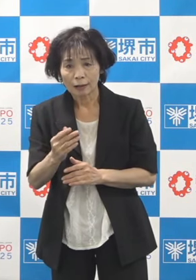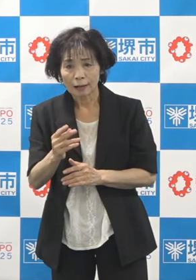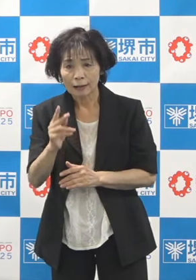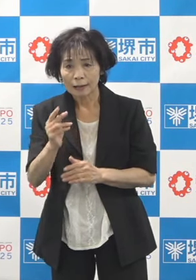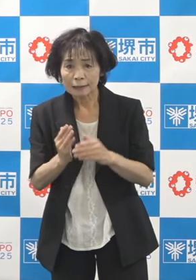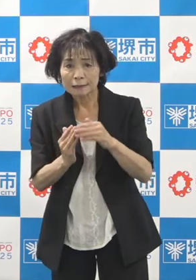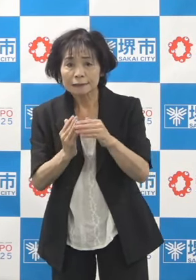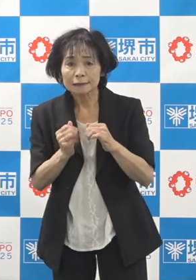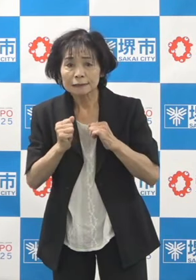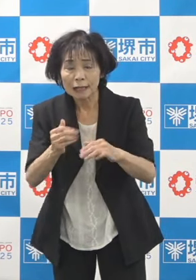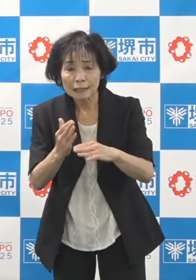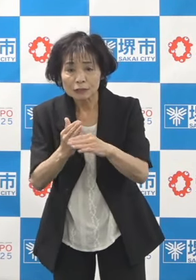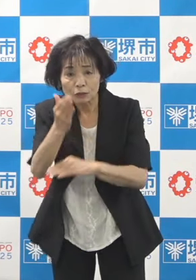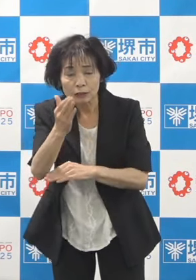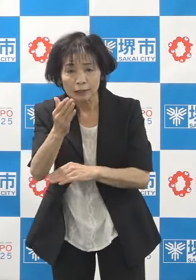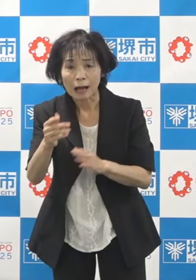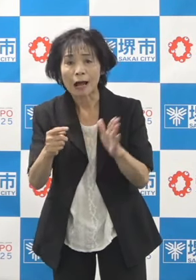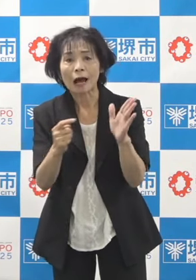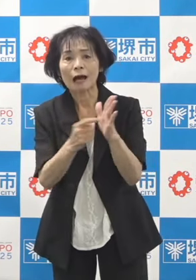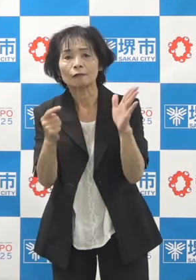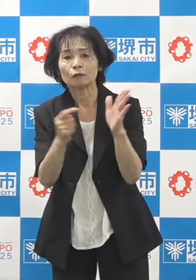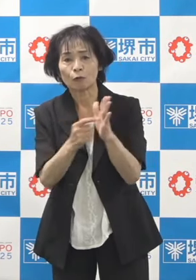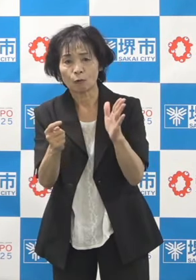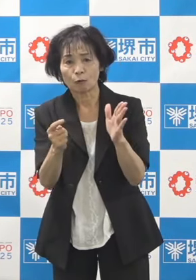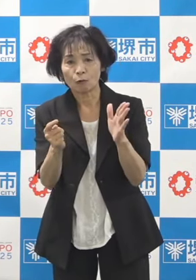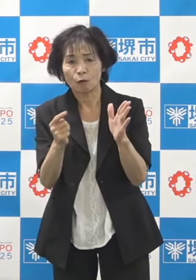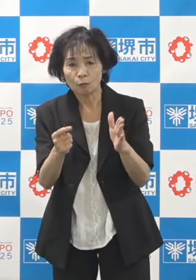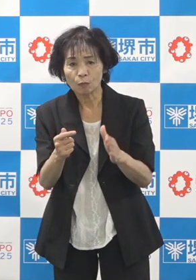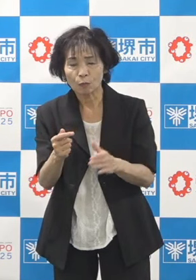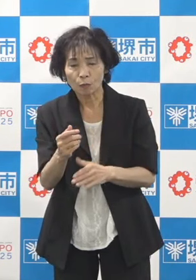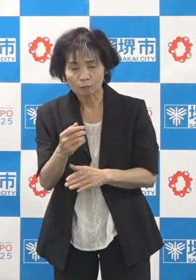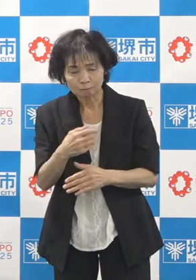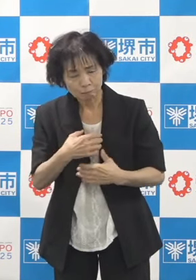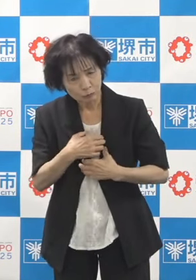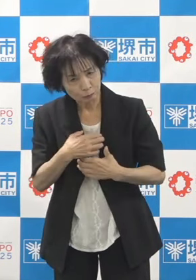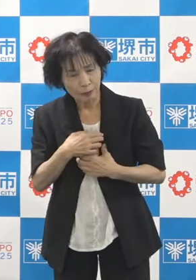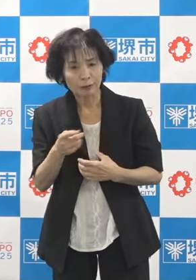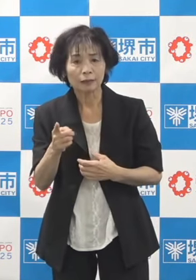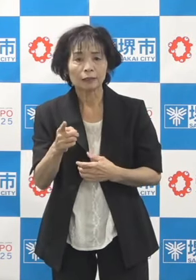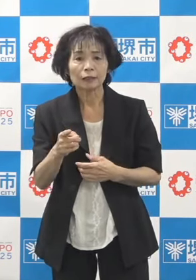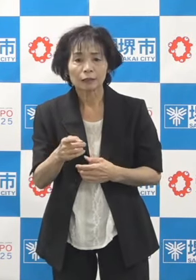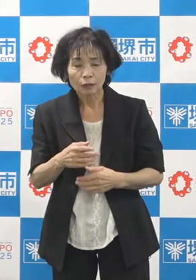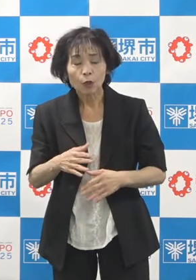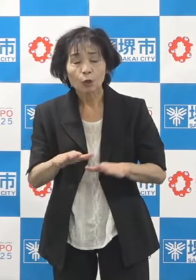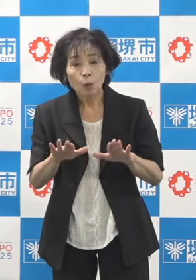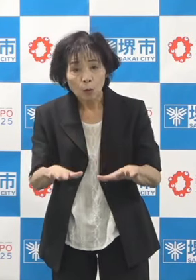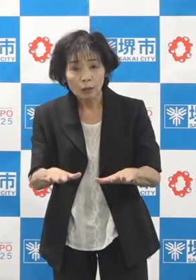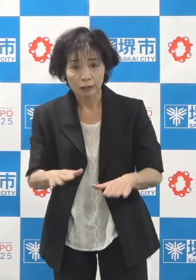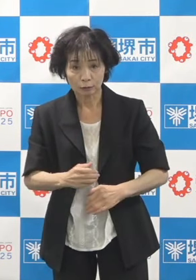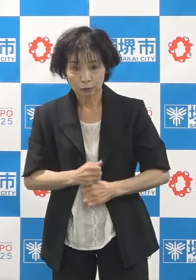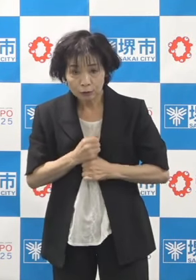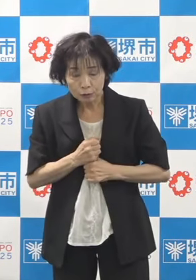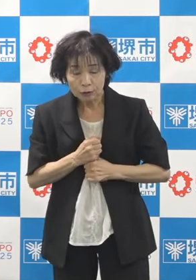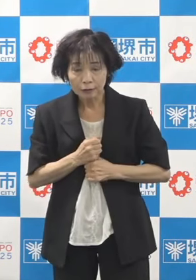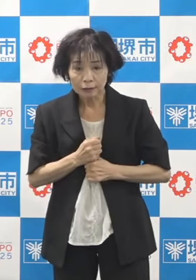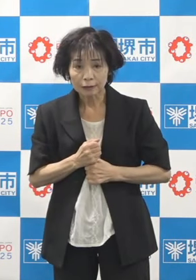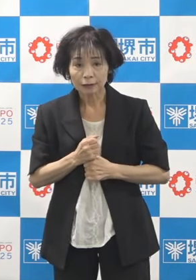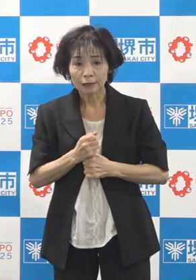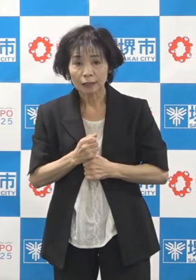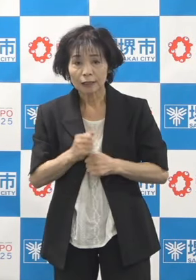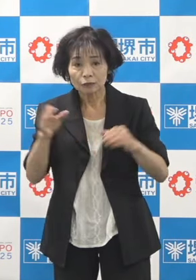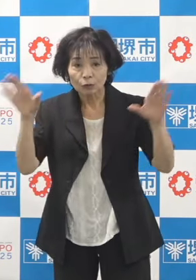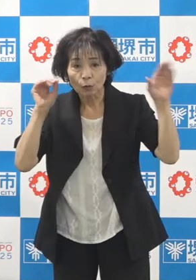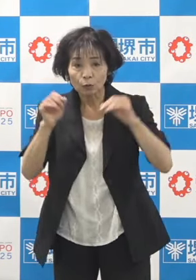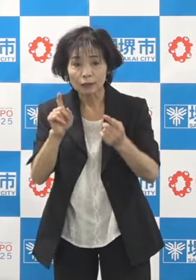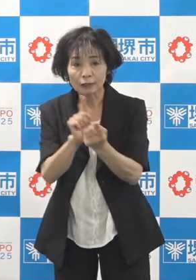度な反応ということも懸念されますので、今回 の注意情報に対する振り返りを私たちももう